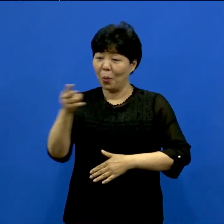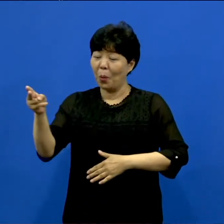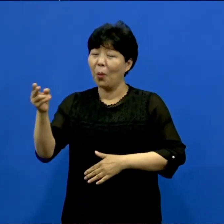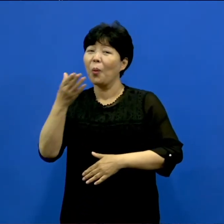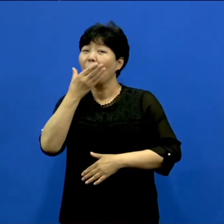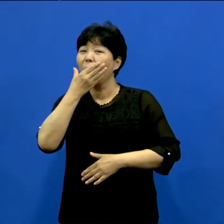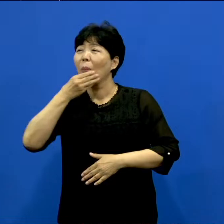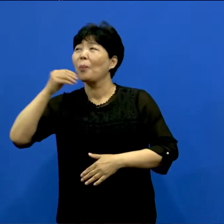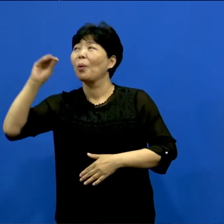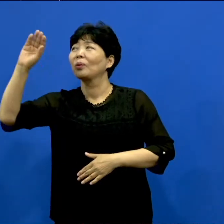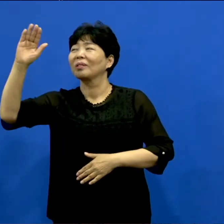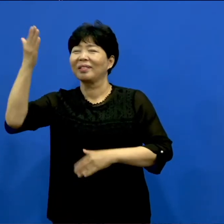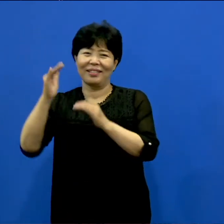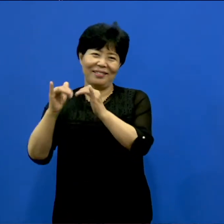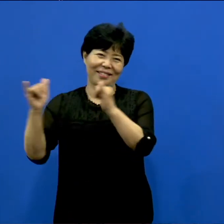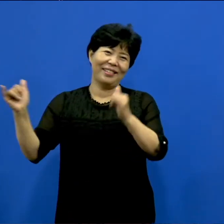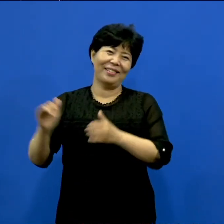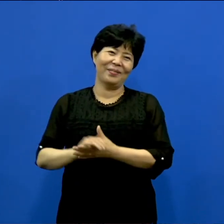그분 따라가면 되는 거예요. 여러분.